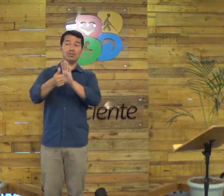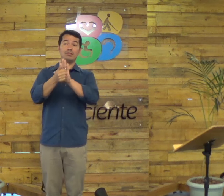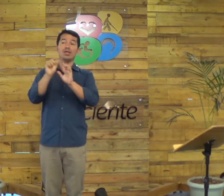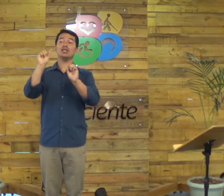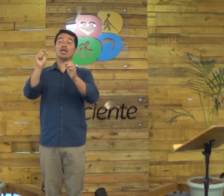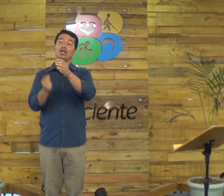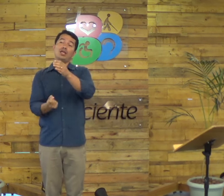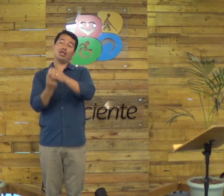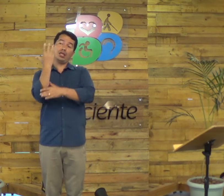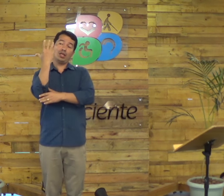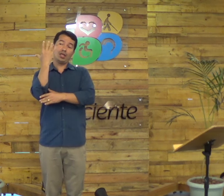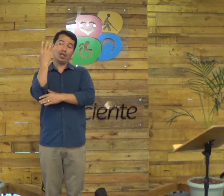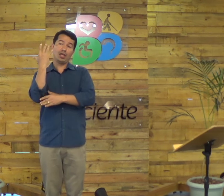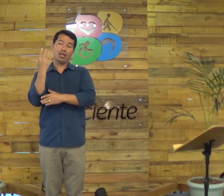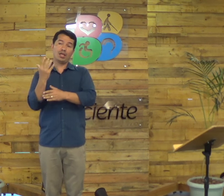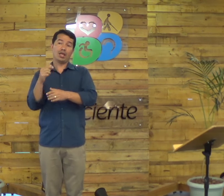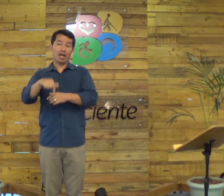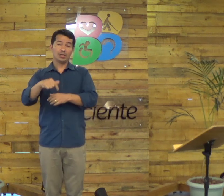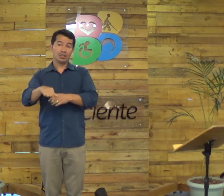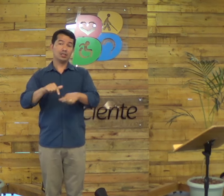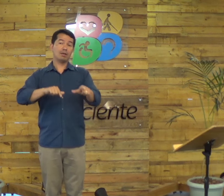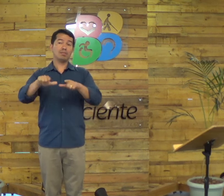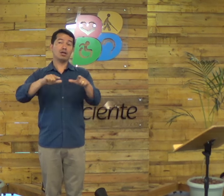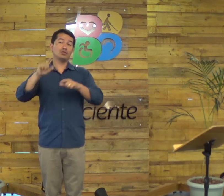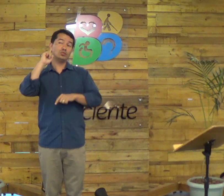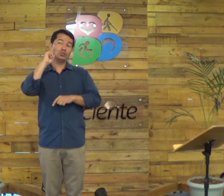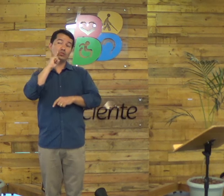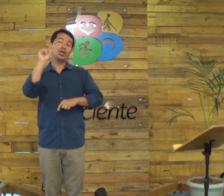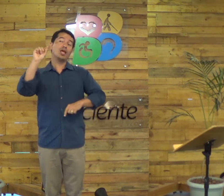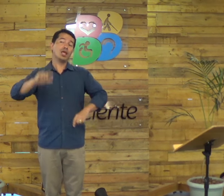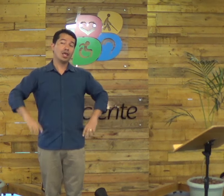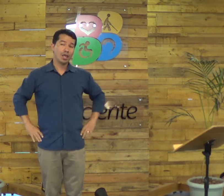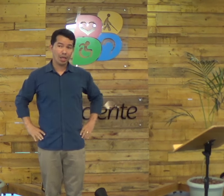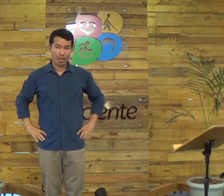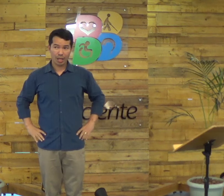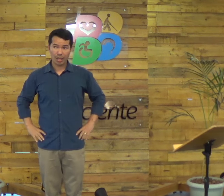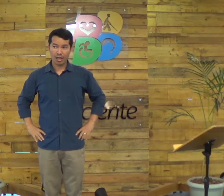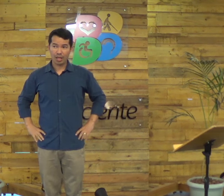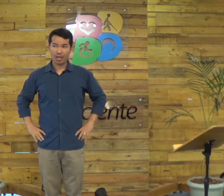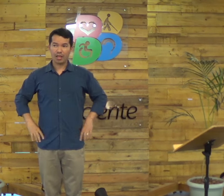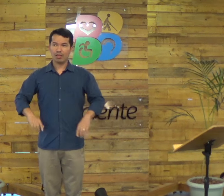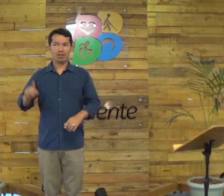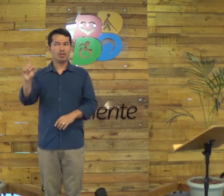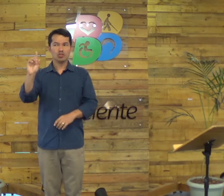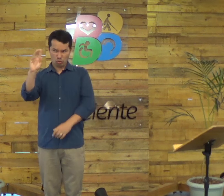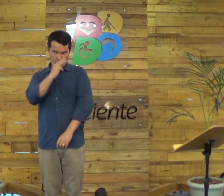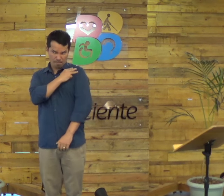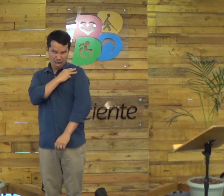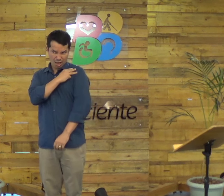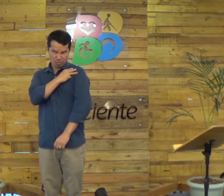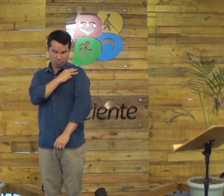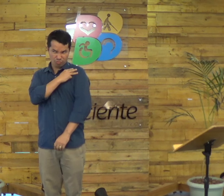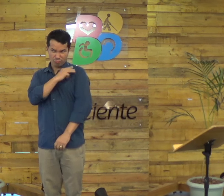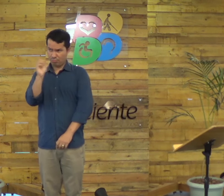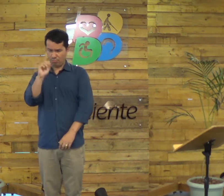Aqui na Bíblia, por exemplo, quem fundou o trabalho com os seus? Só o Pastor Marco?